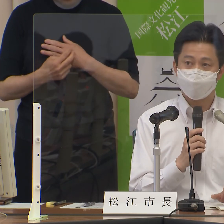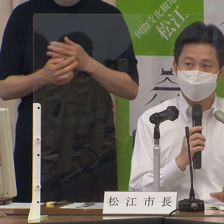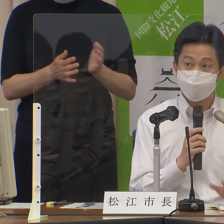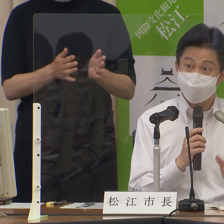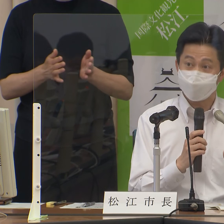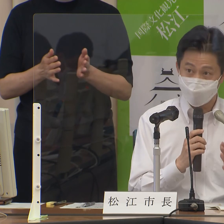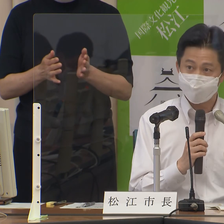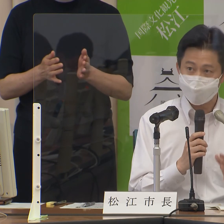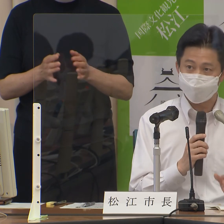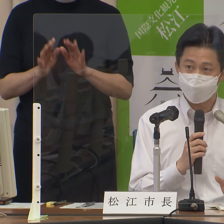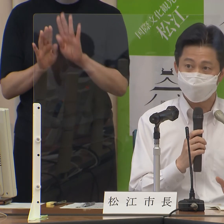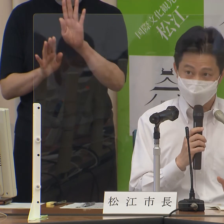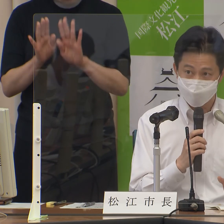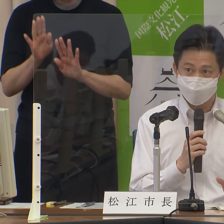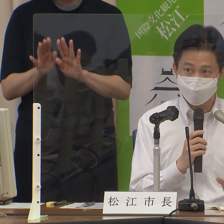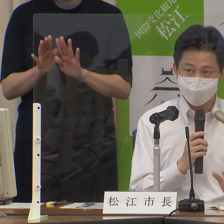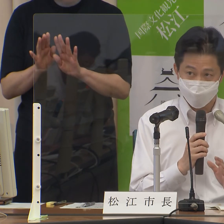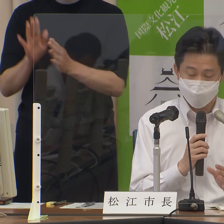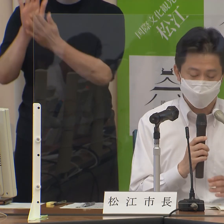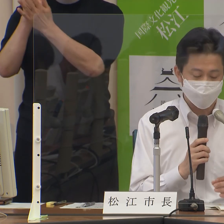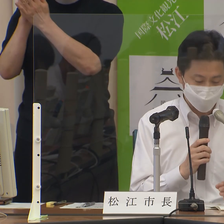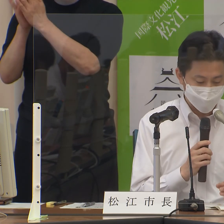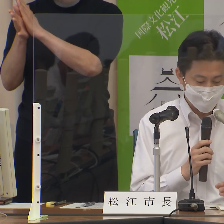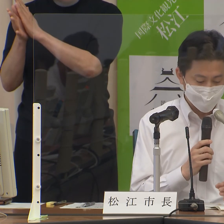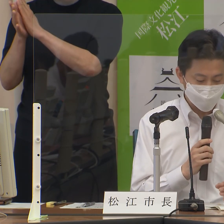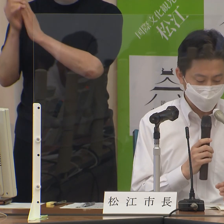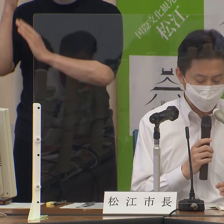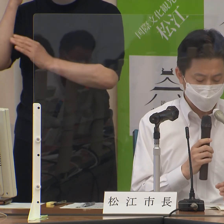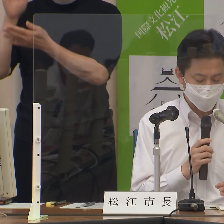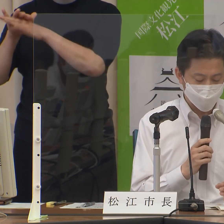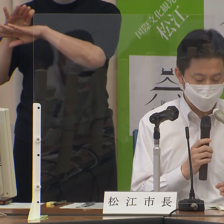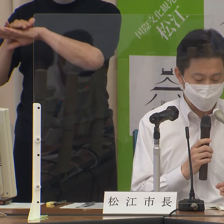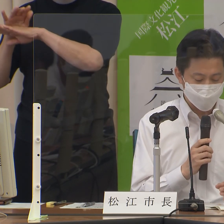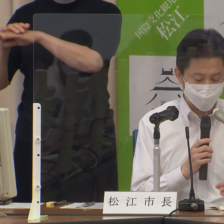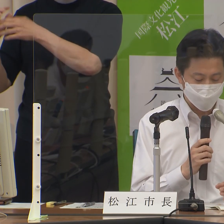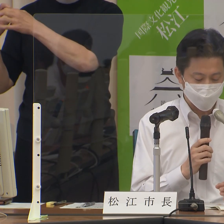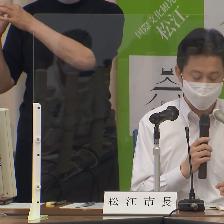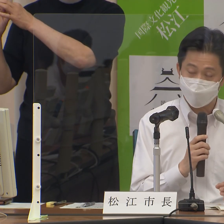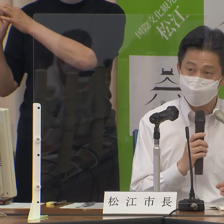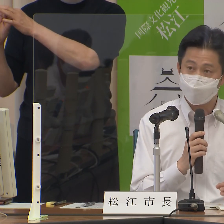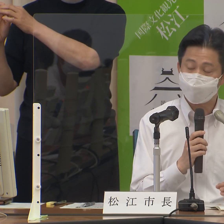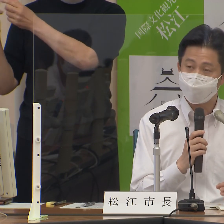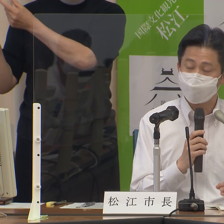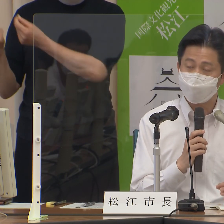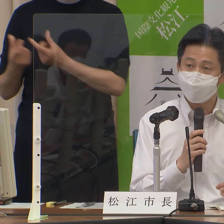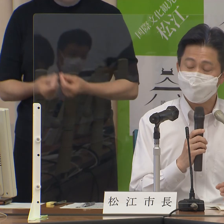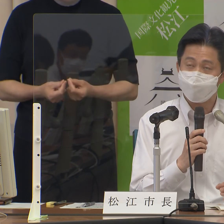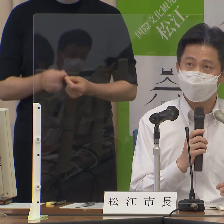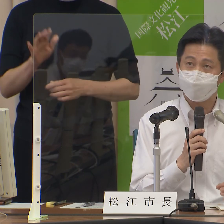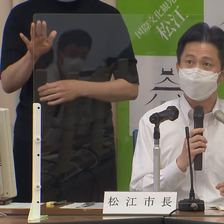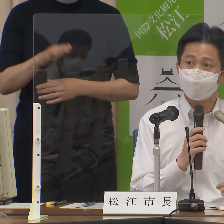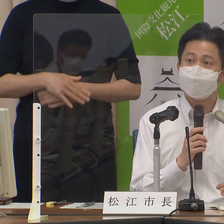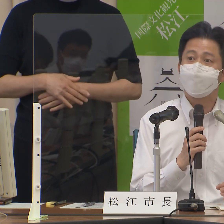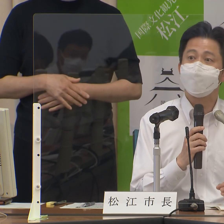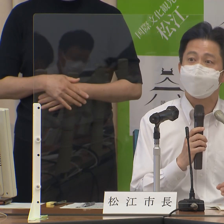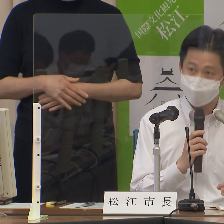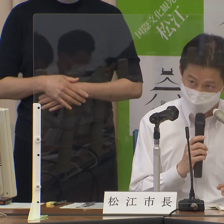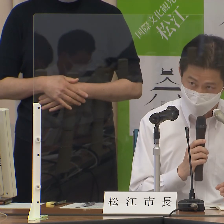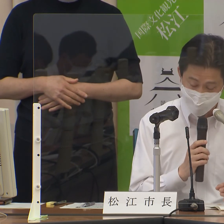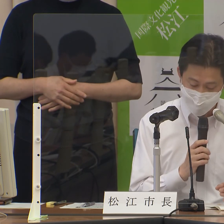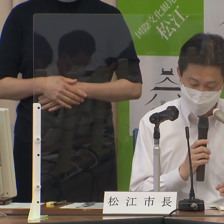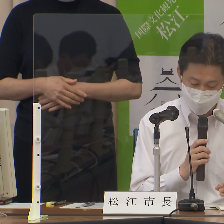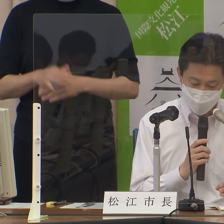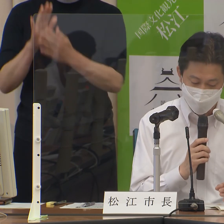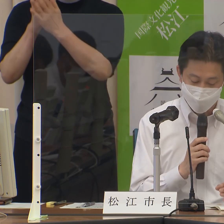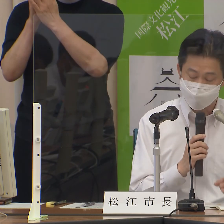なことは、県と思いは共通にしております。でその中で保健所あるいはこう医療機関が業務を継続してい